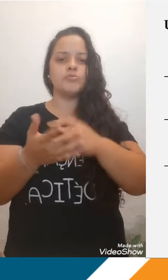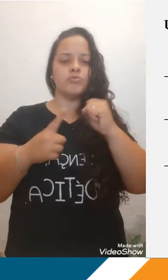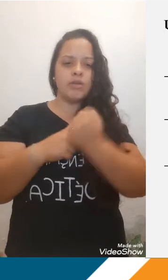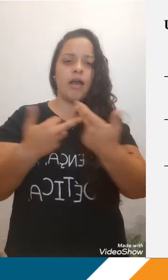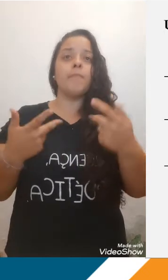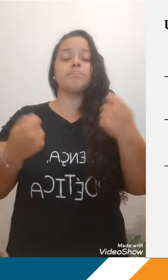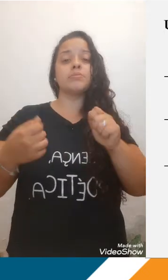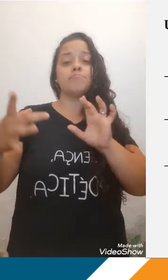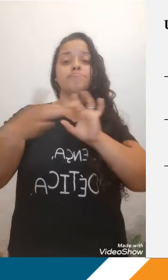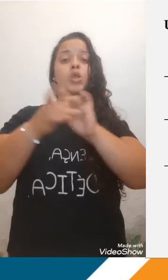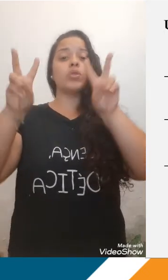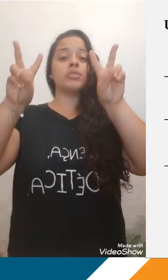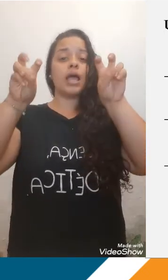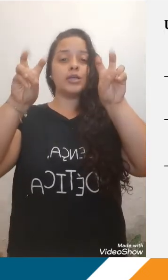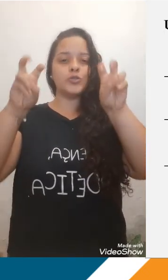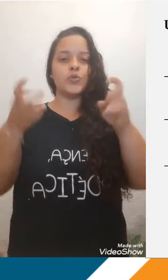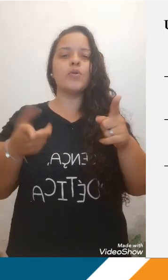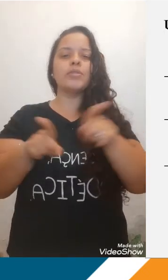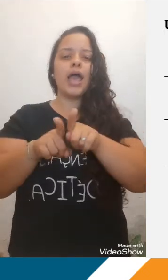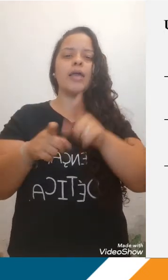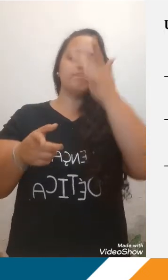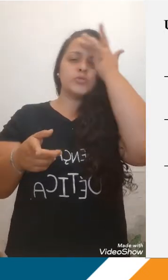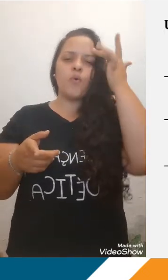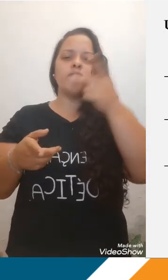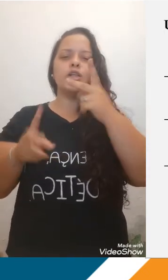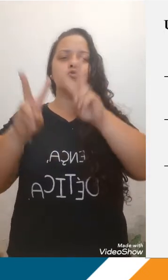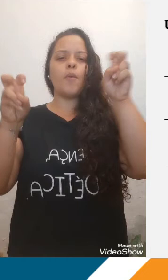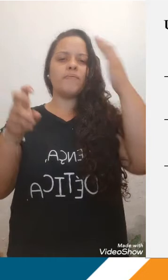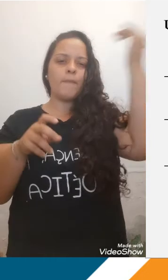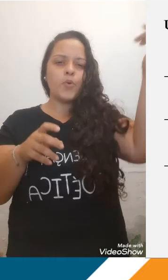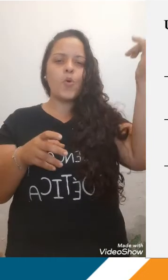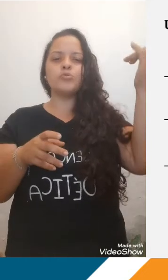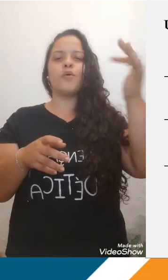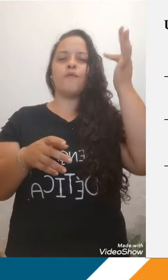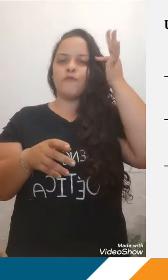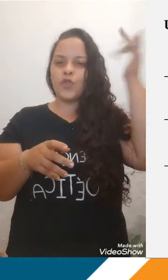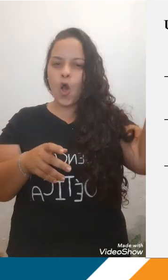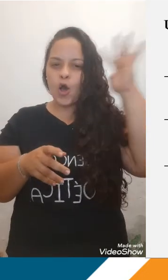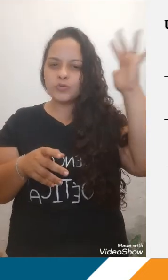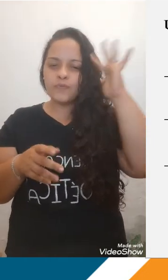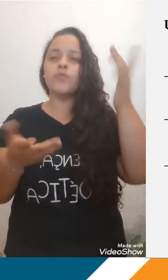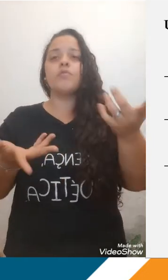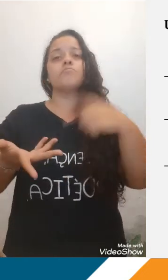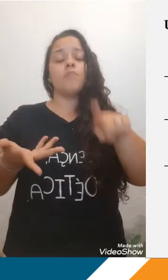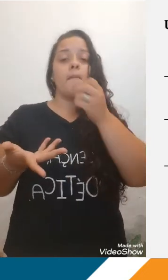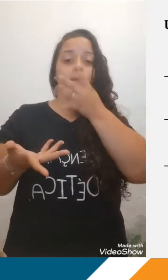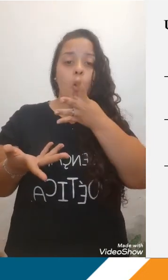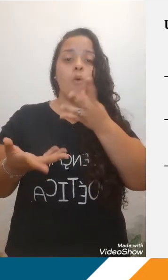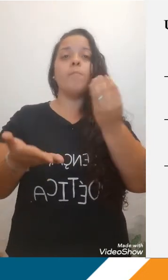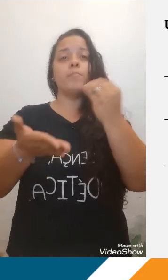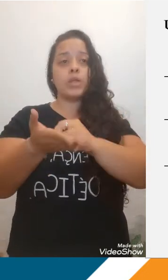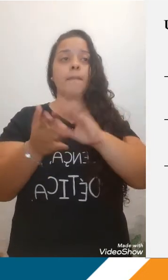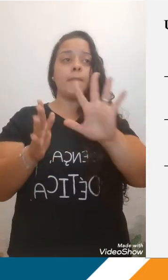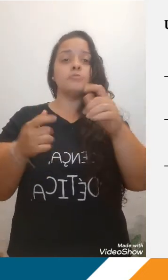insistem em fazer citações famosas nas redações, mas essas citações, às vezes, não têm relação alguma com o tema proposto ou com o